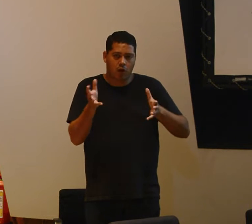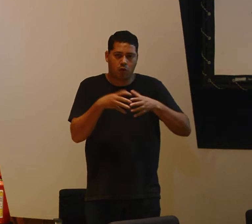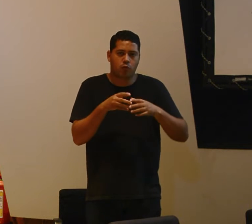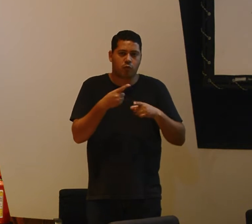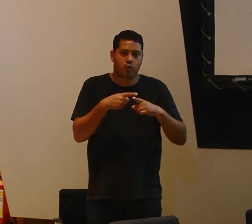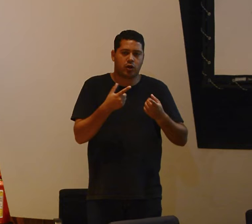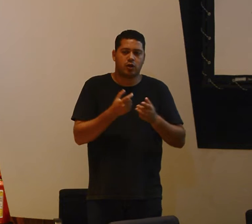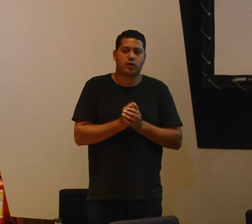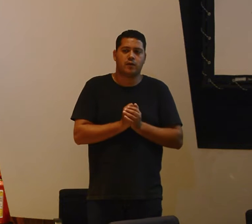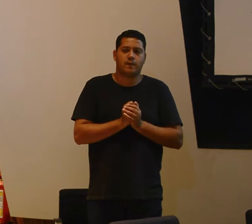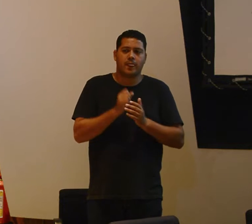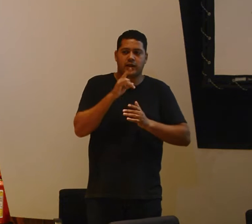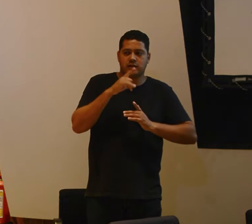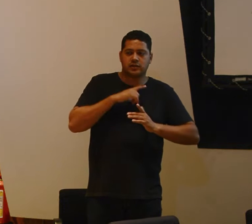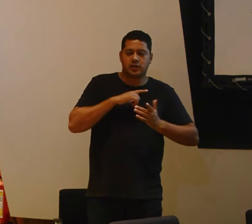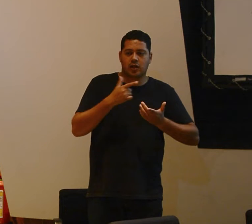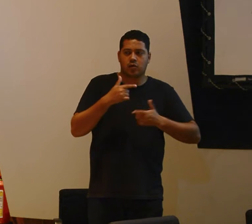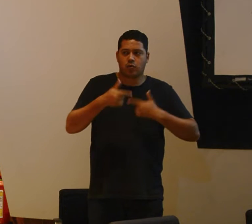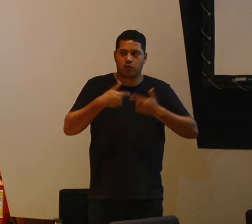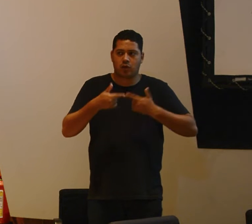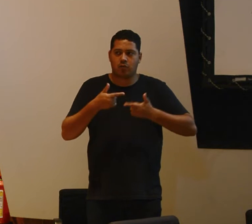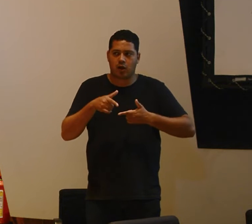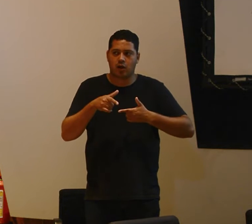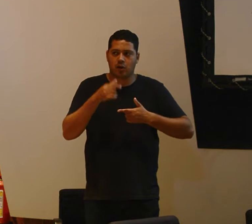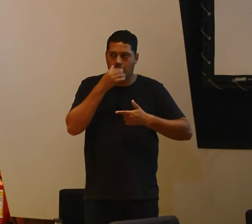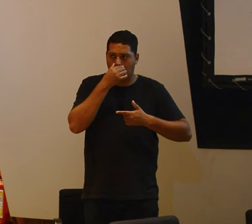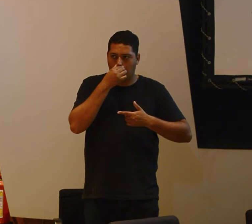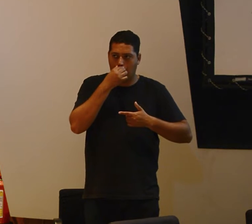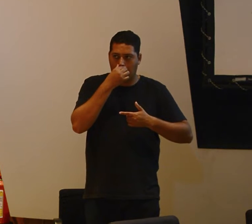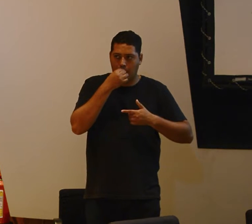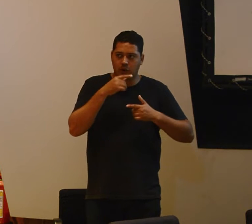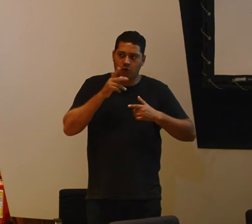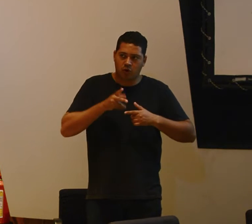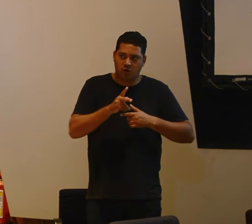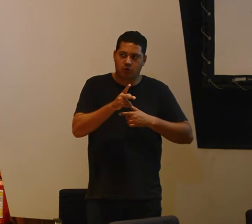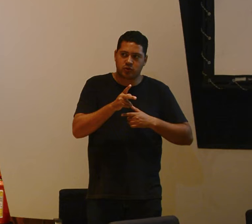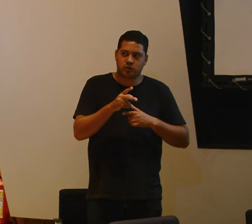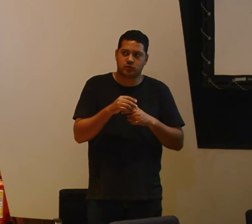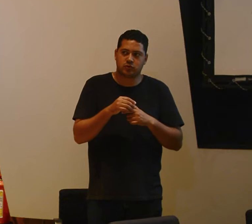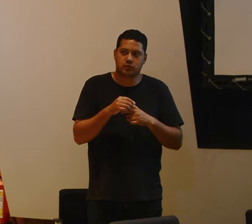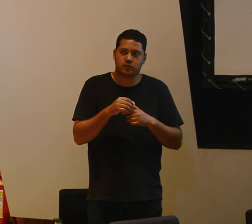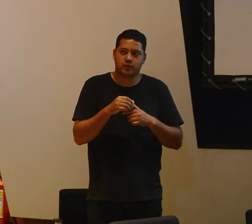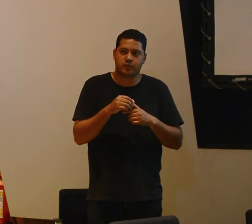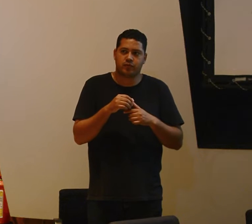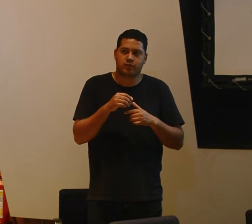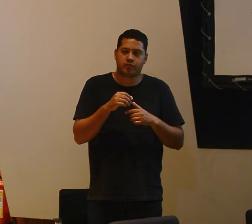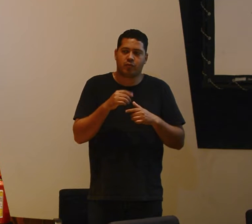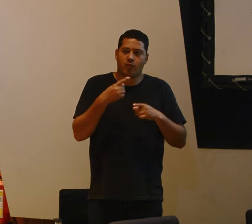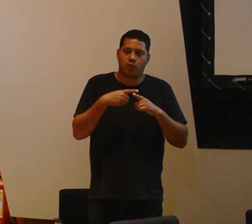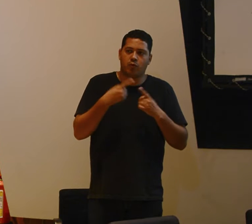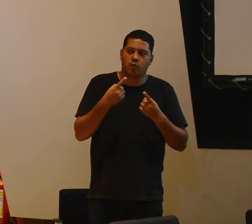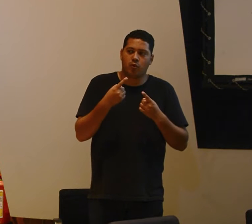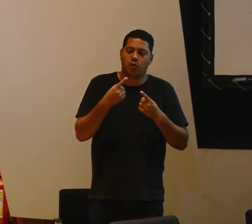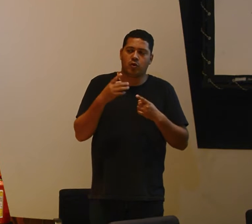em um caso com a demanda de uma criança que tem uma dificuldade no uso contínuo do aparelho por conta de